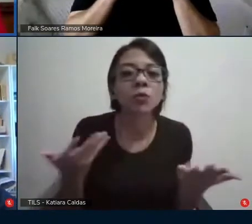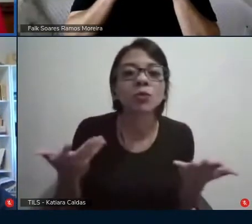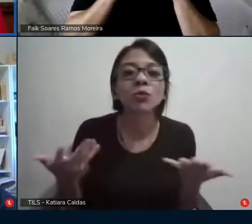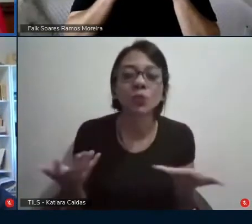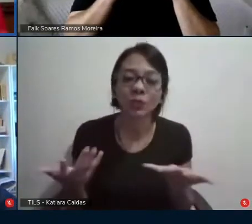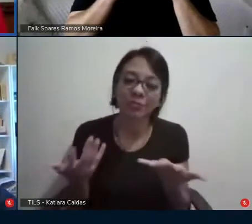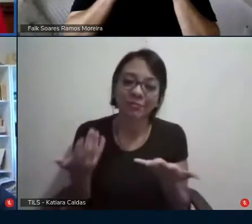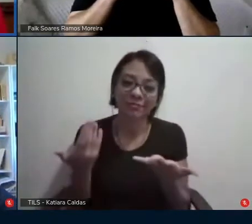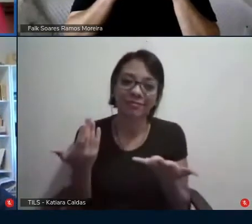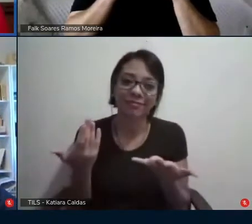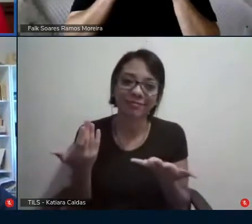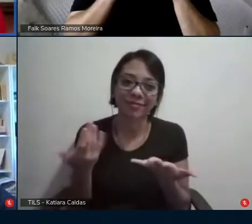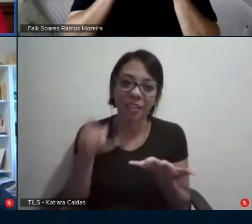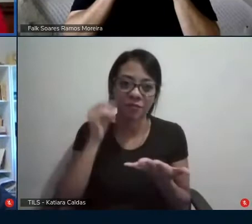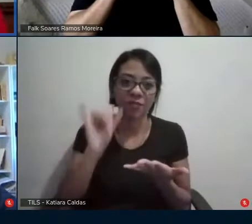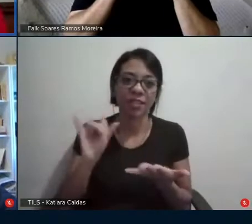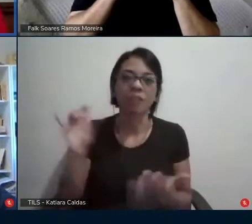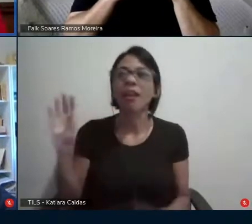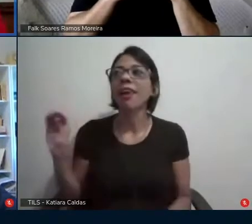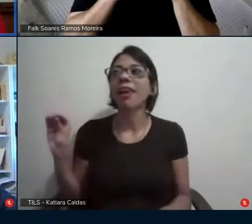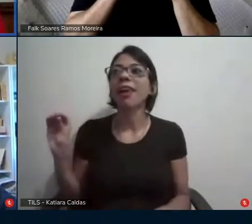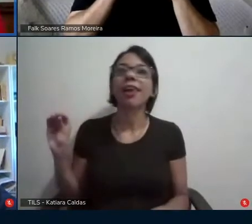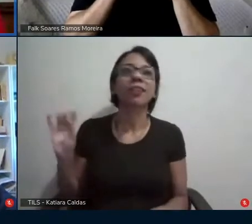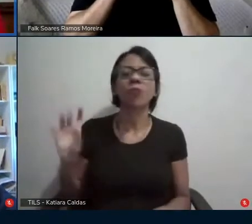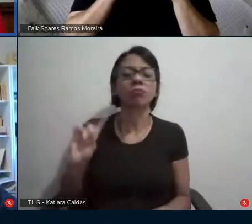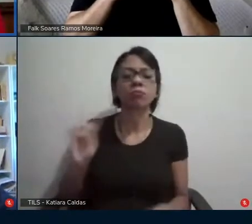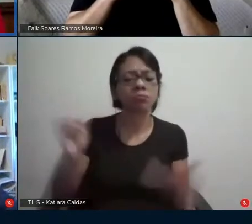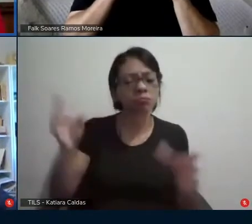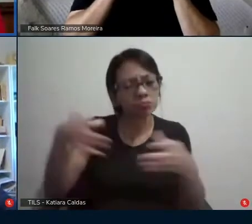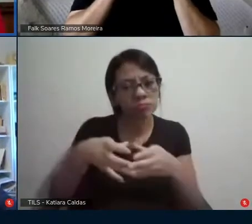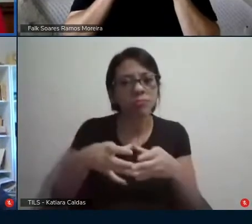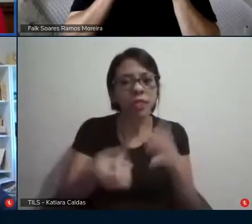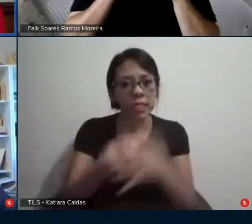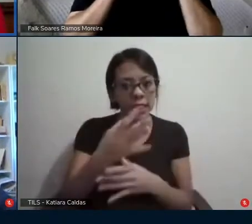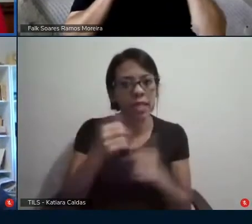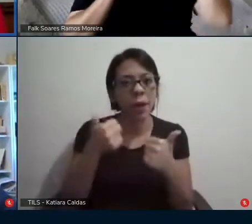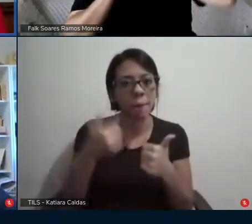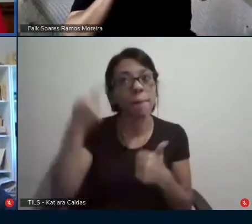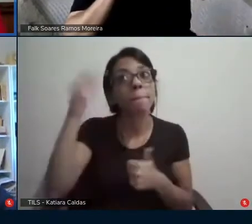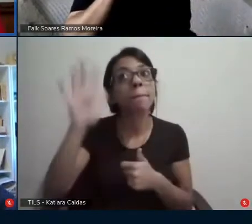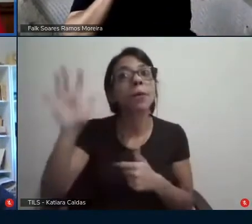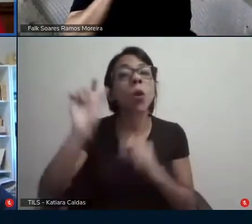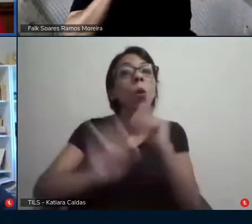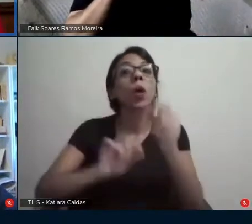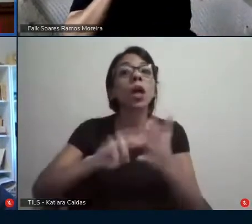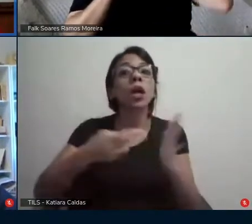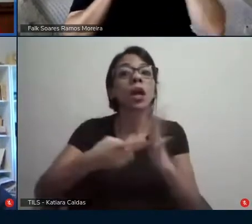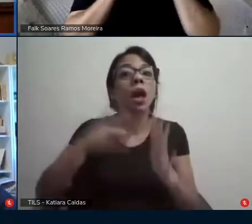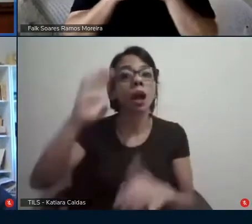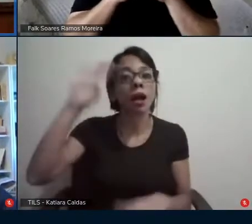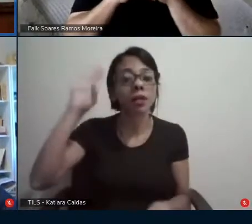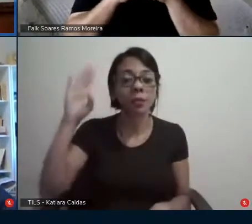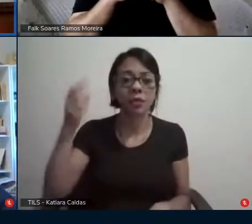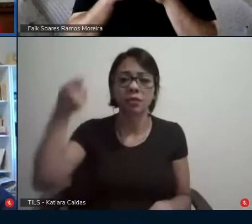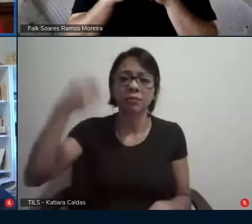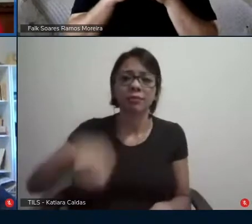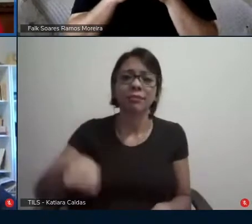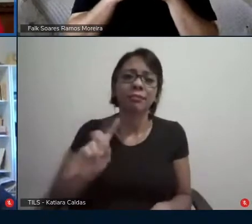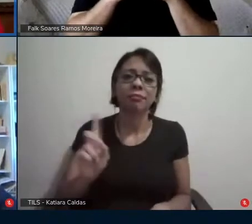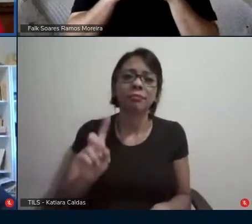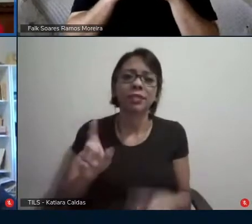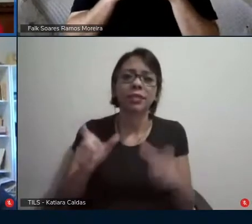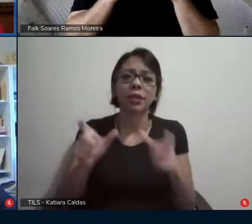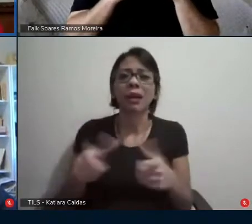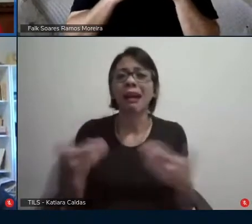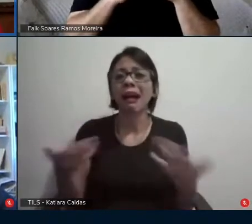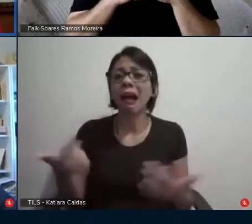E só na fala aqui, e aí nós vamos partir para pensar o que é essa academia, que ela não precisa ter um lugar ali,